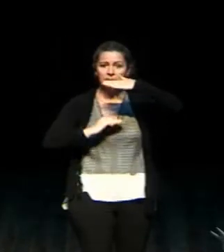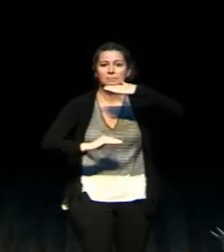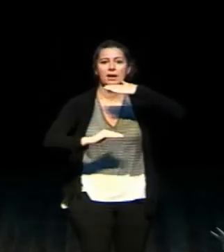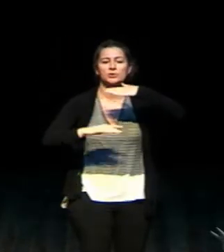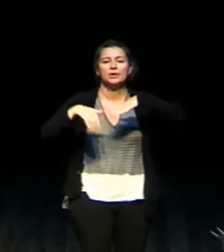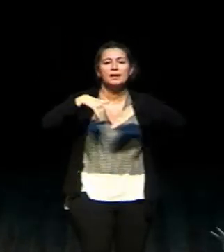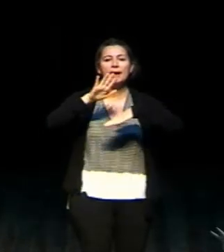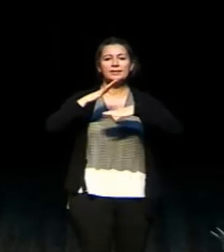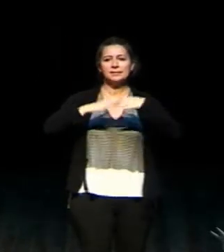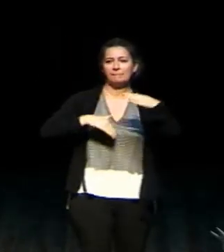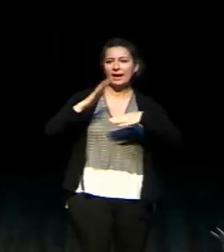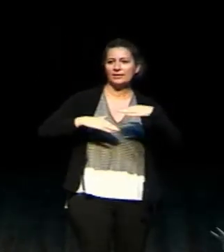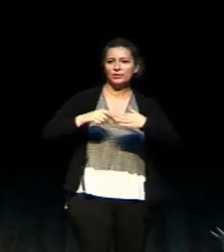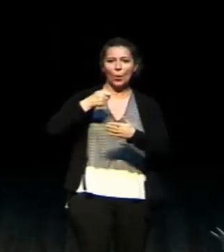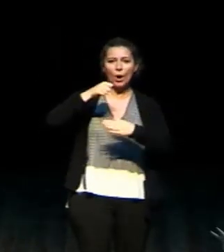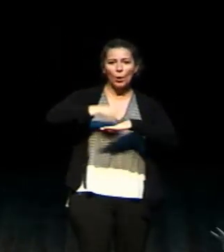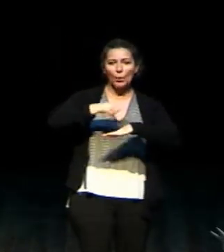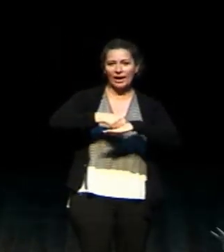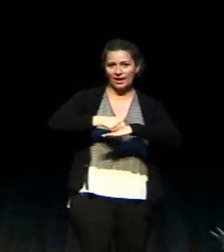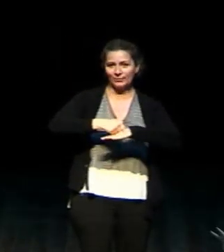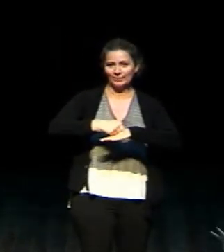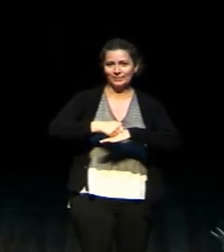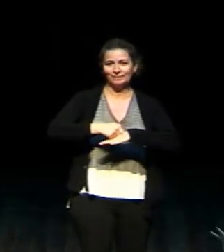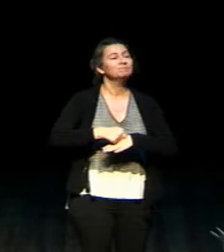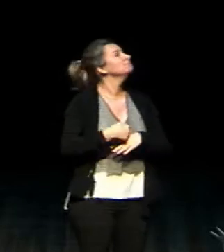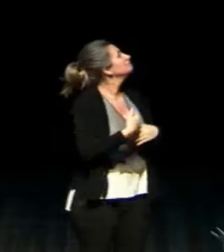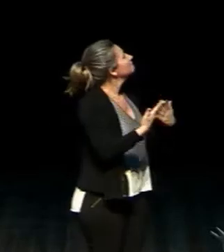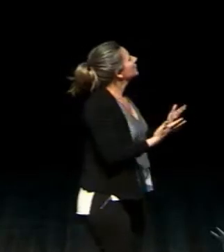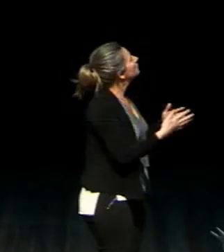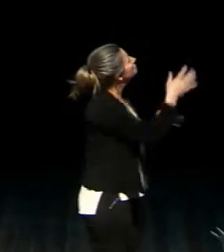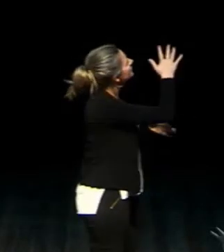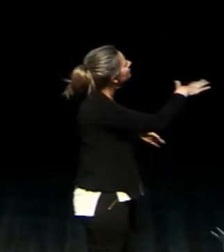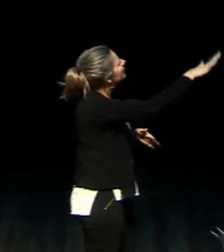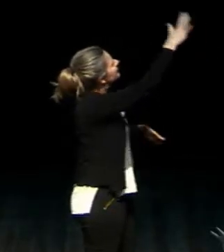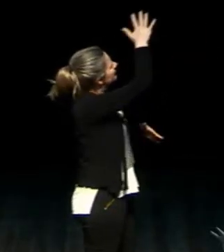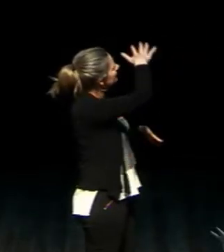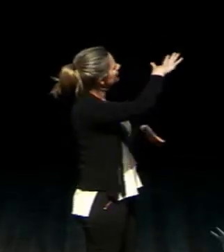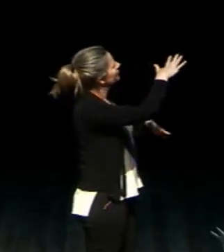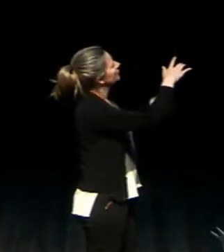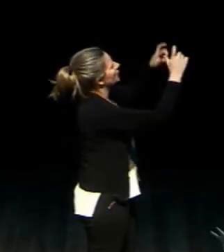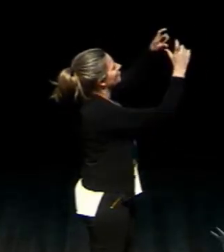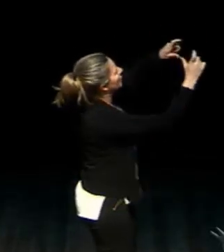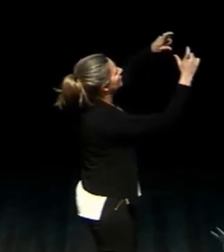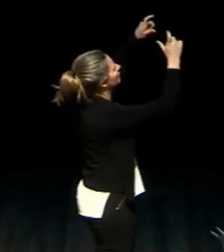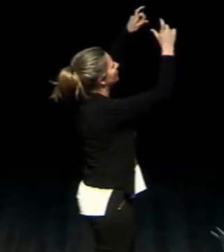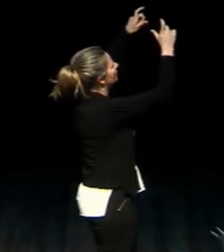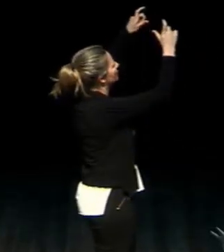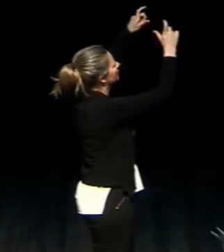A gente está falando aqui da abstração sobre a tarefa de ensinar uma segunda língua. O que está